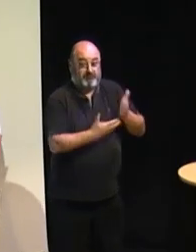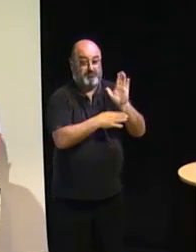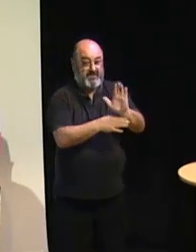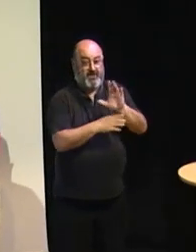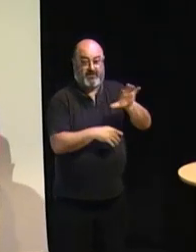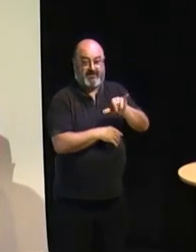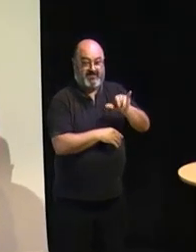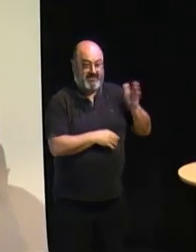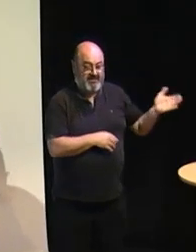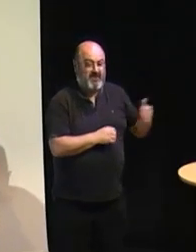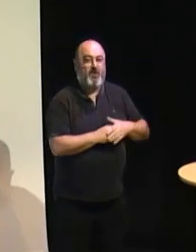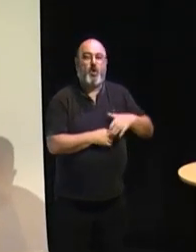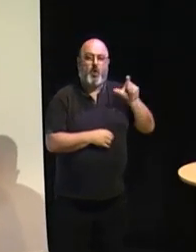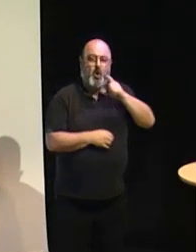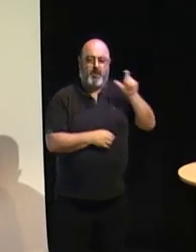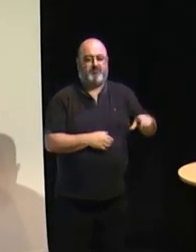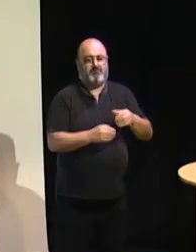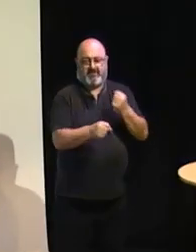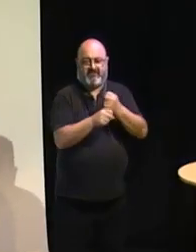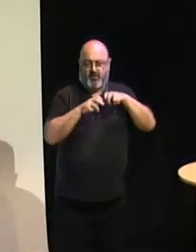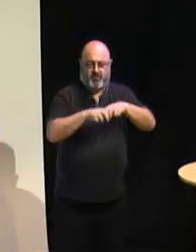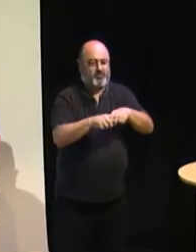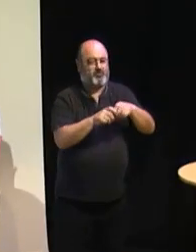Quentin, qui, je l'ai dit, est un historien et qui va nous